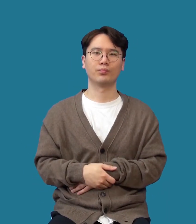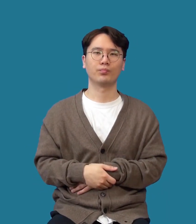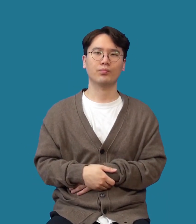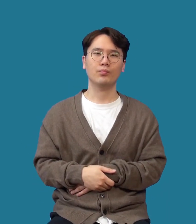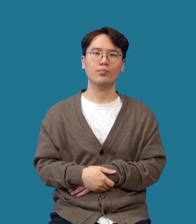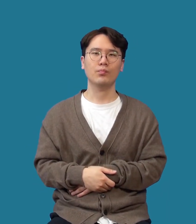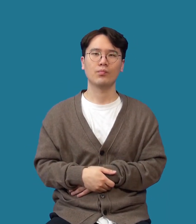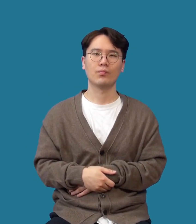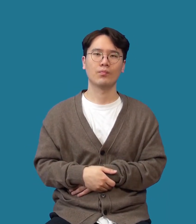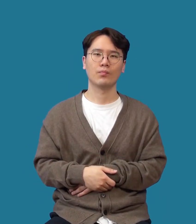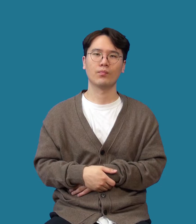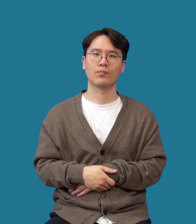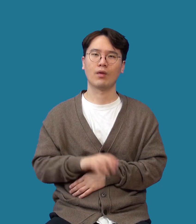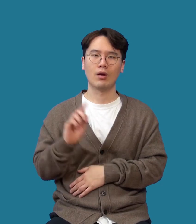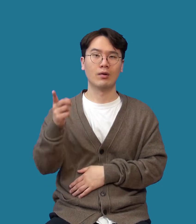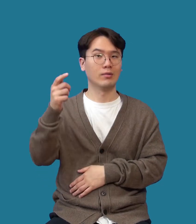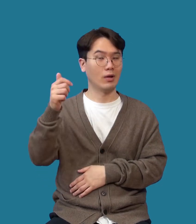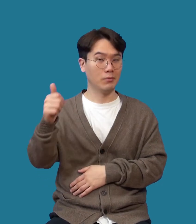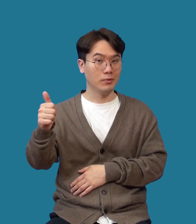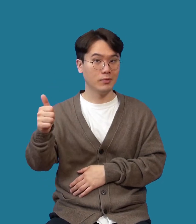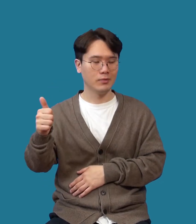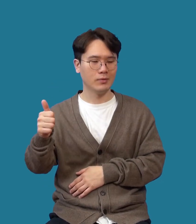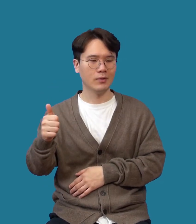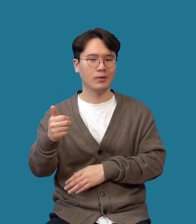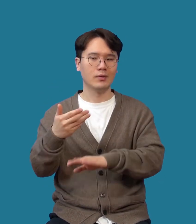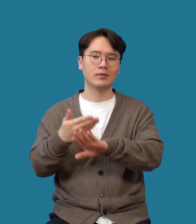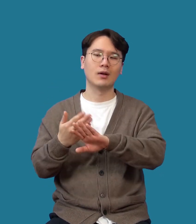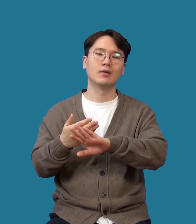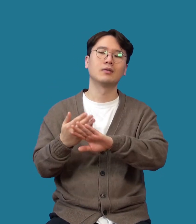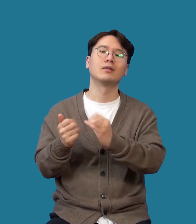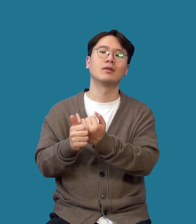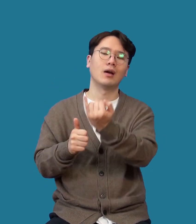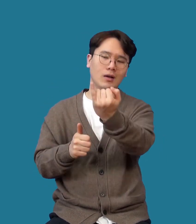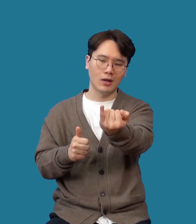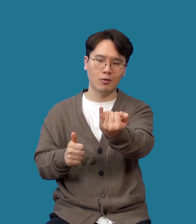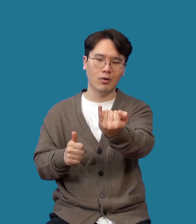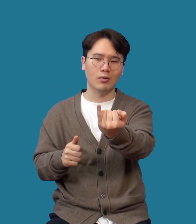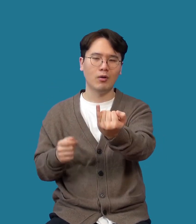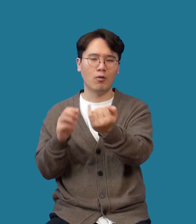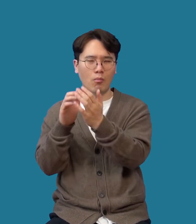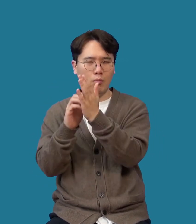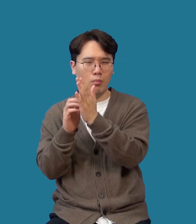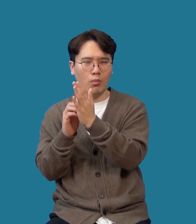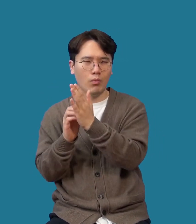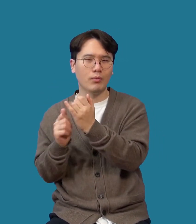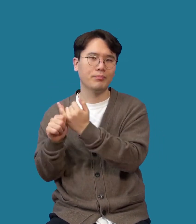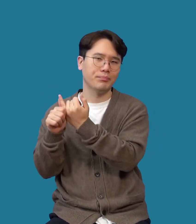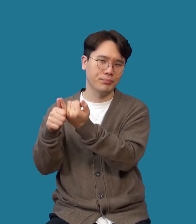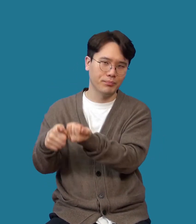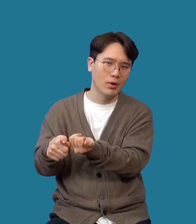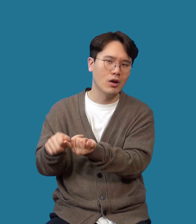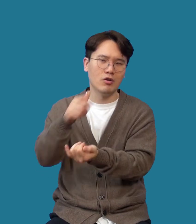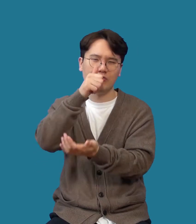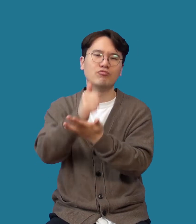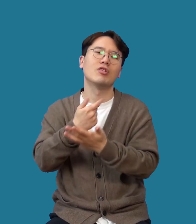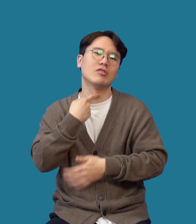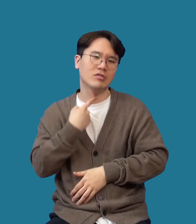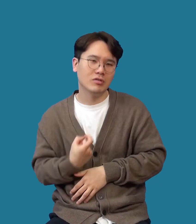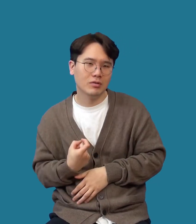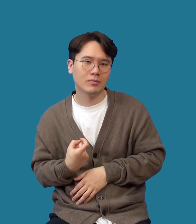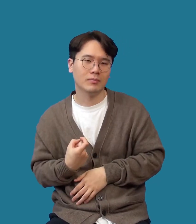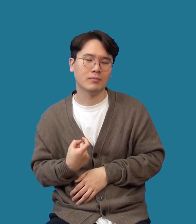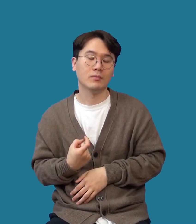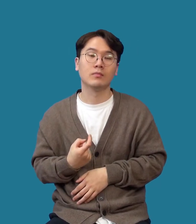다윗은 남의 아내와 간통을 저지르는 그 죄를 짓고 나서 이렇게 고백을 합니다. 시편 51편 5절에